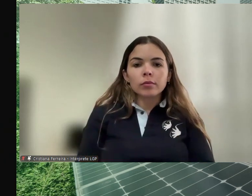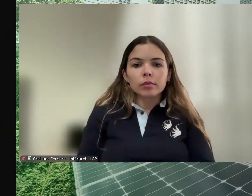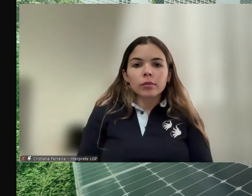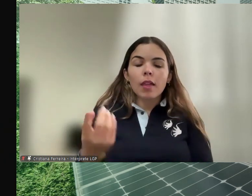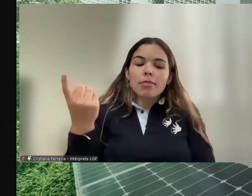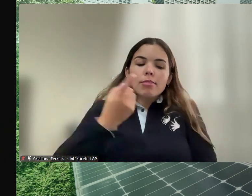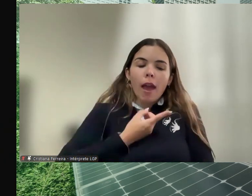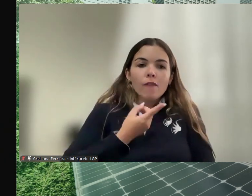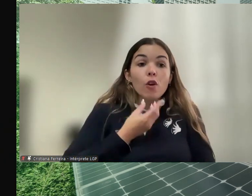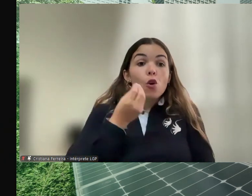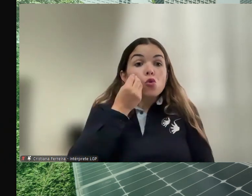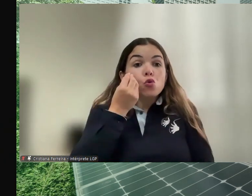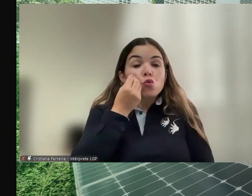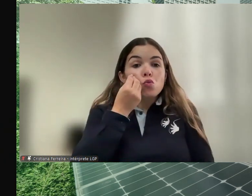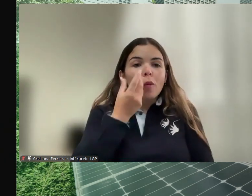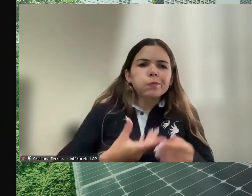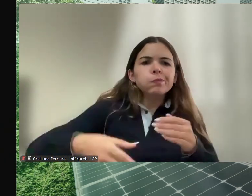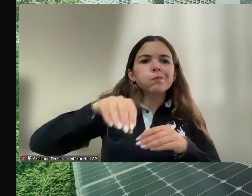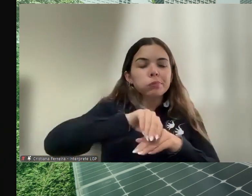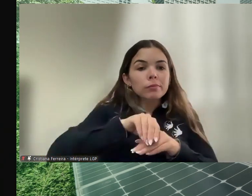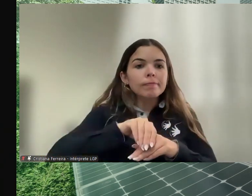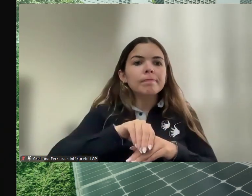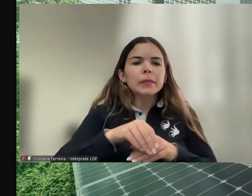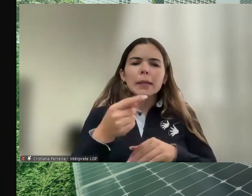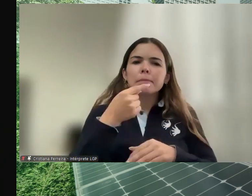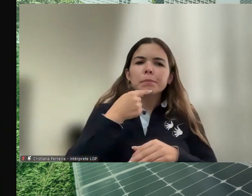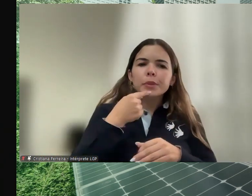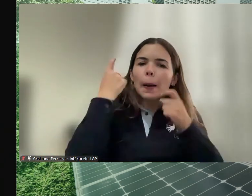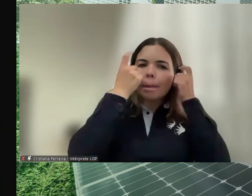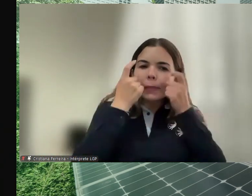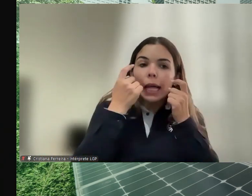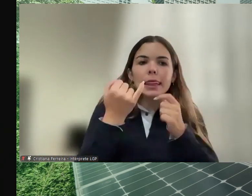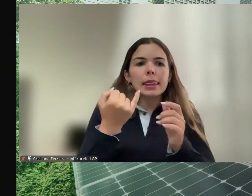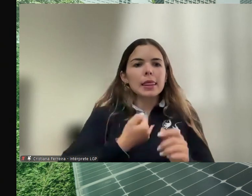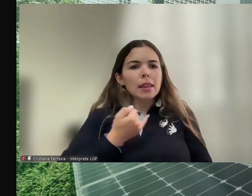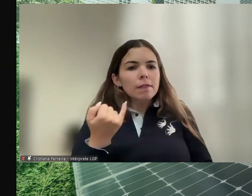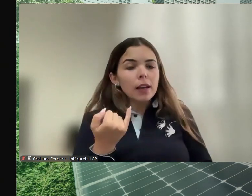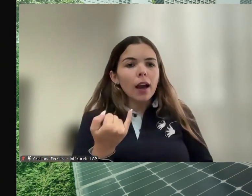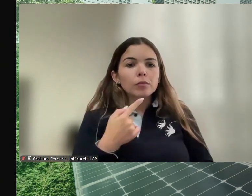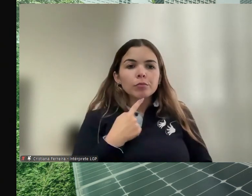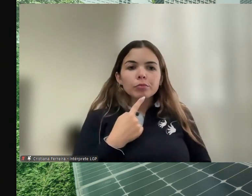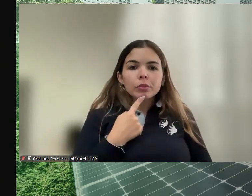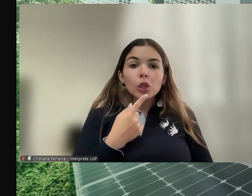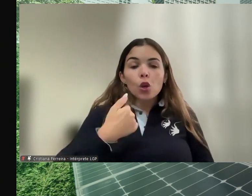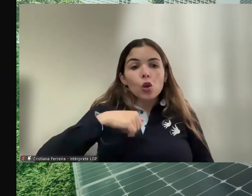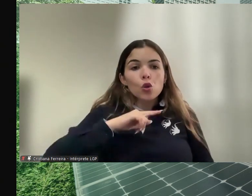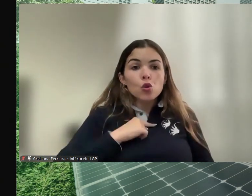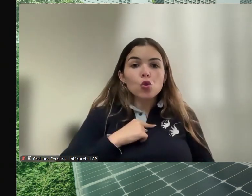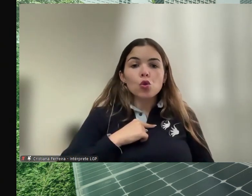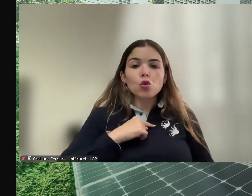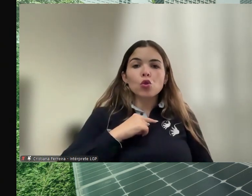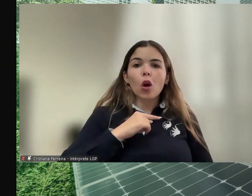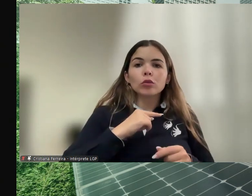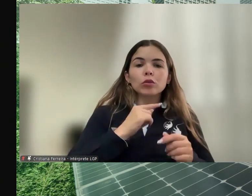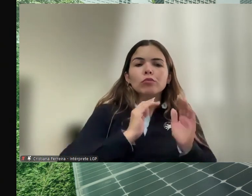deverá ser somado. Deverá ser identificado, devemos ter uma